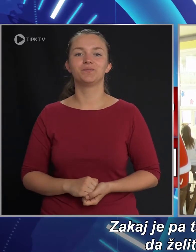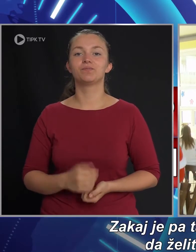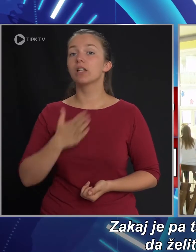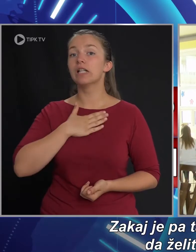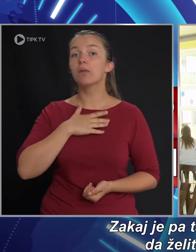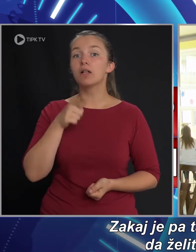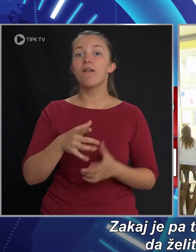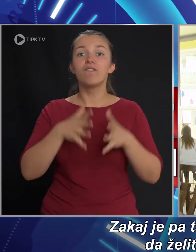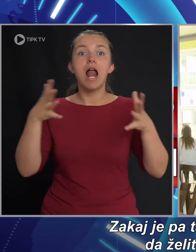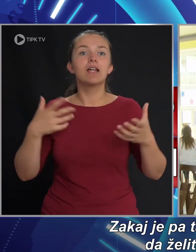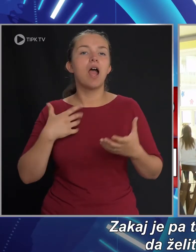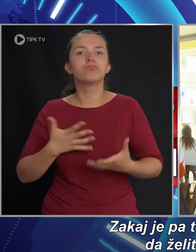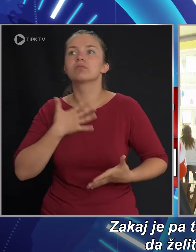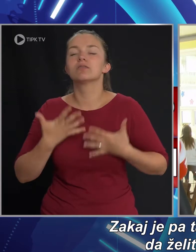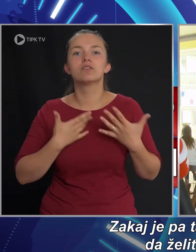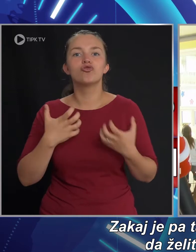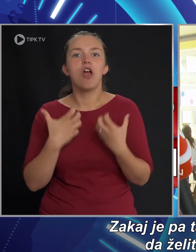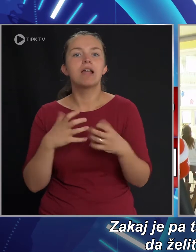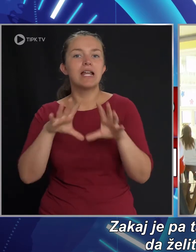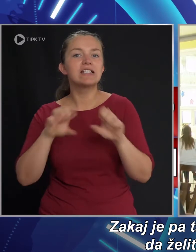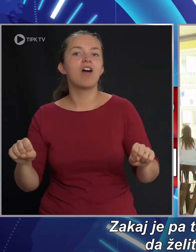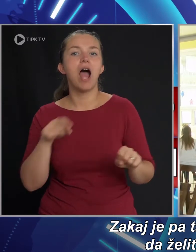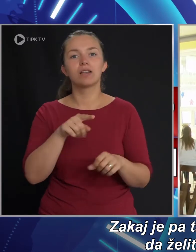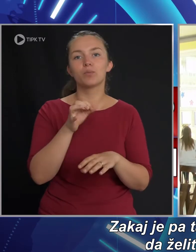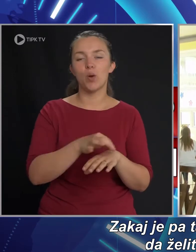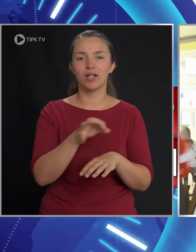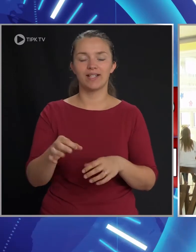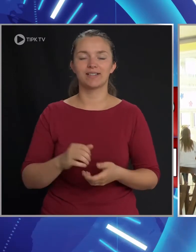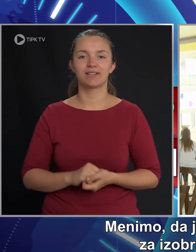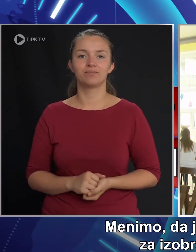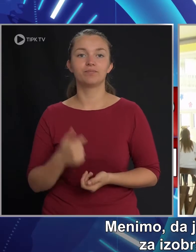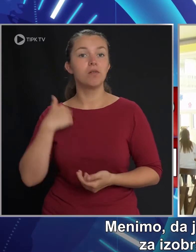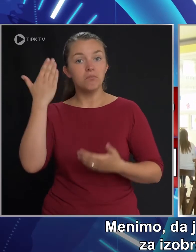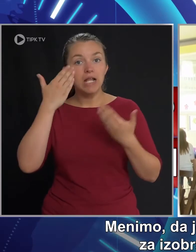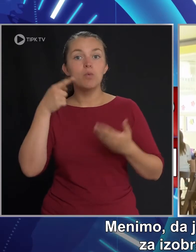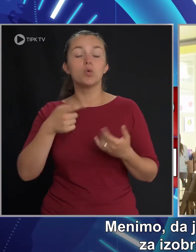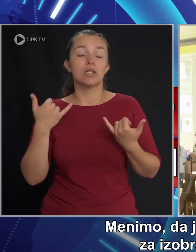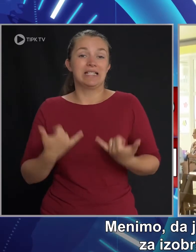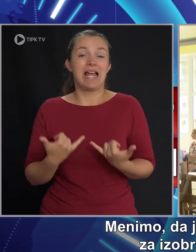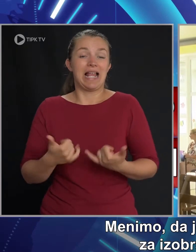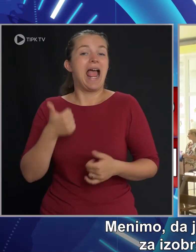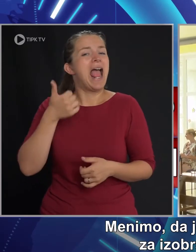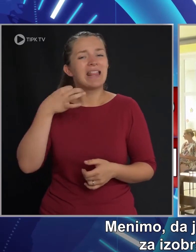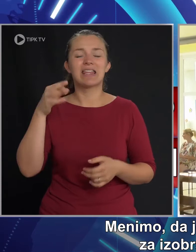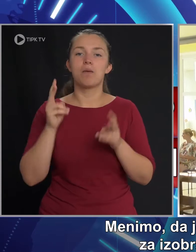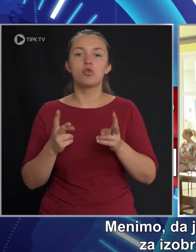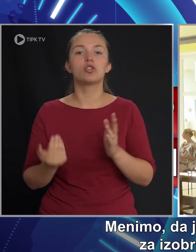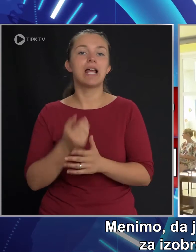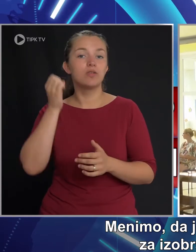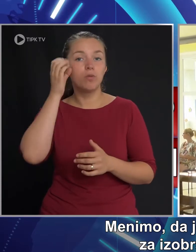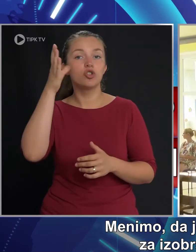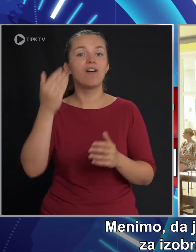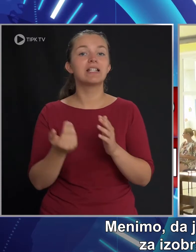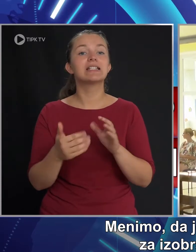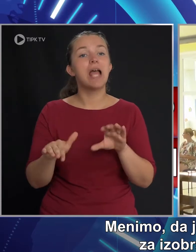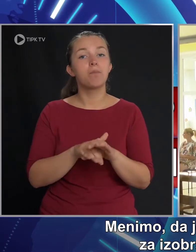Zakaj pa je takšna velika stagnanost, da želite izvajati projekte? Ja, menimo, da je to sedaj edina možnost